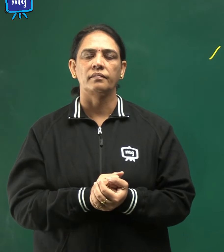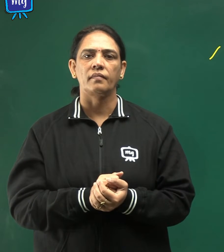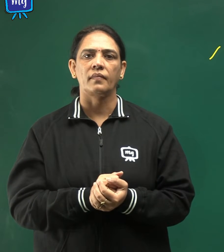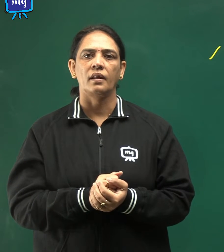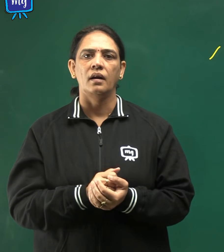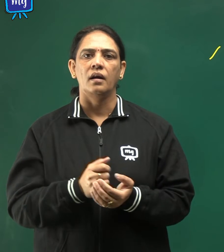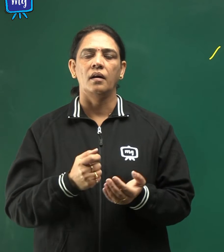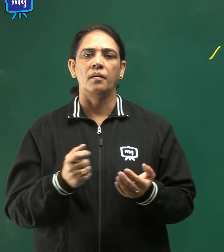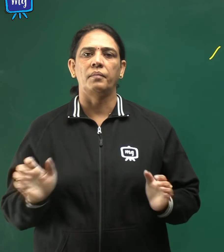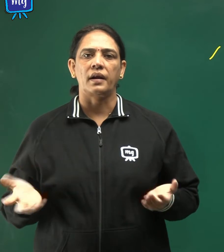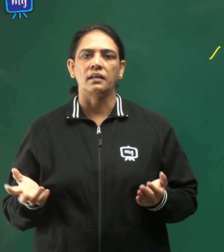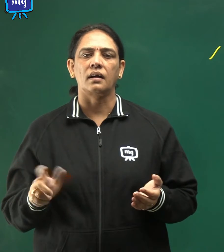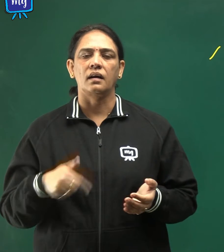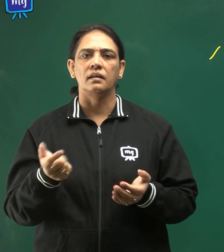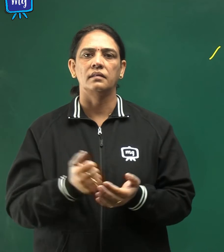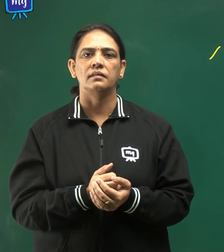प्रायिकता का